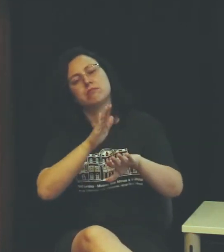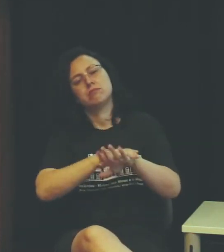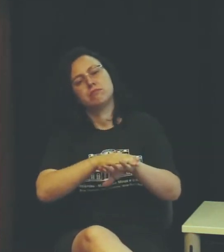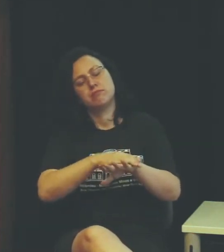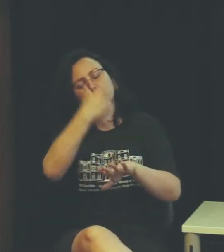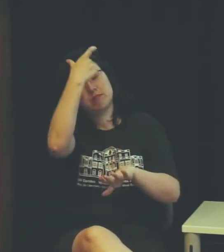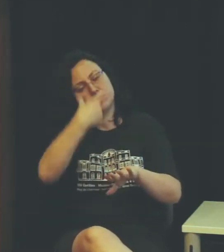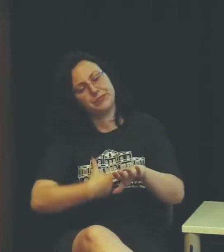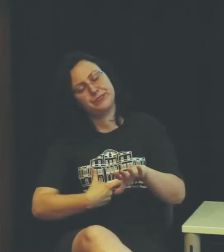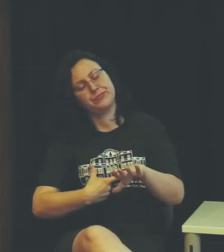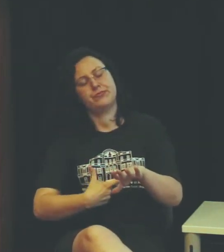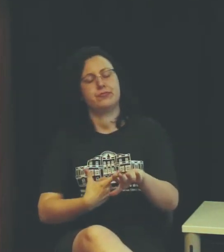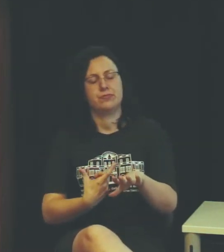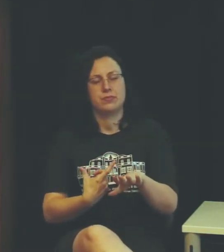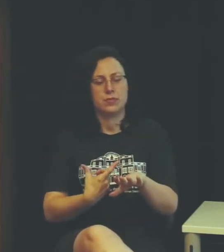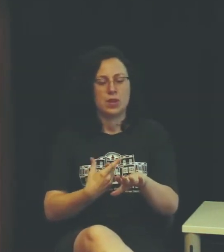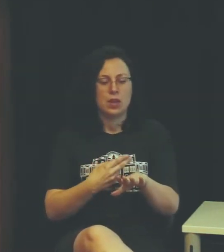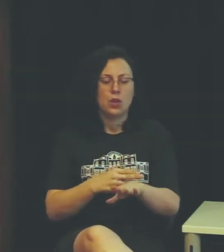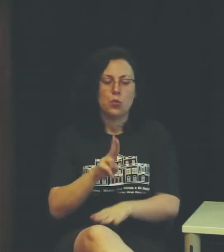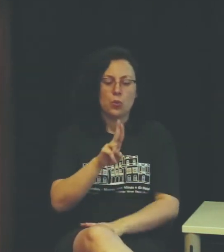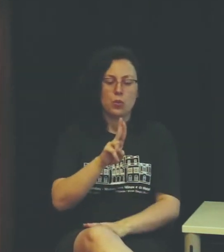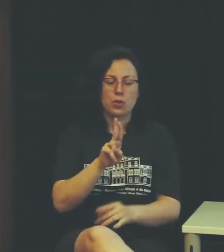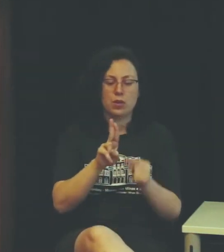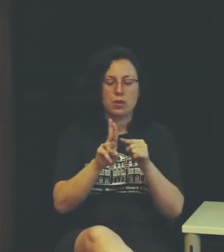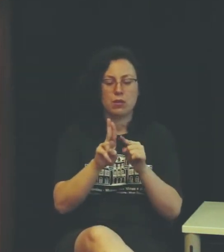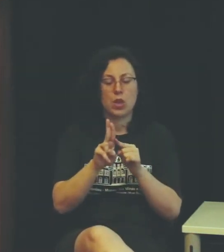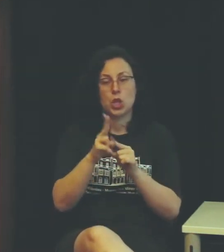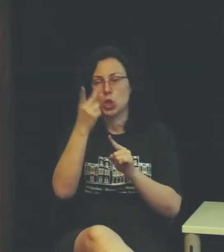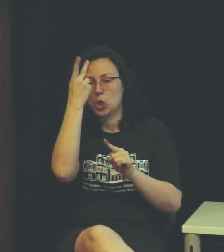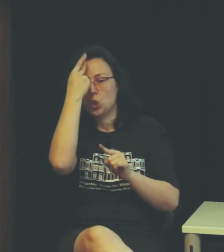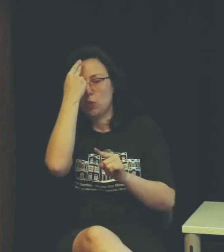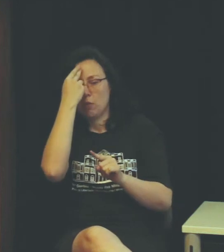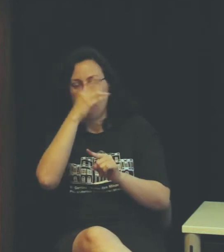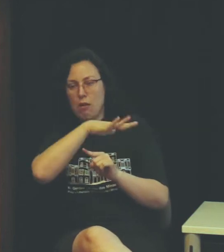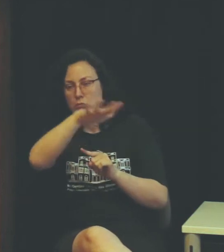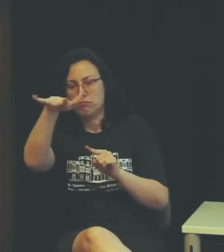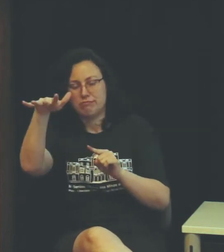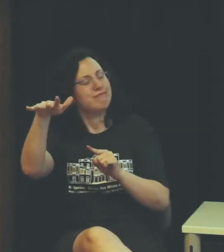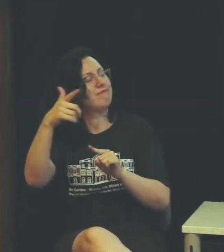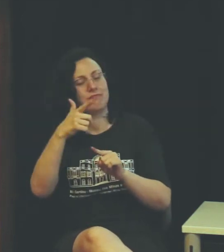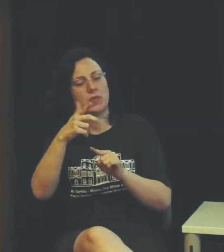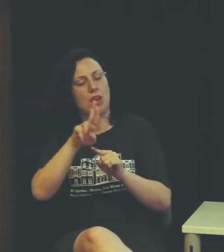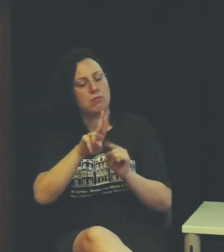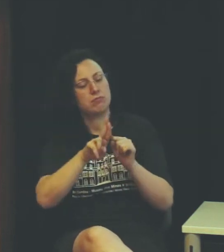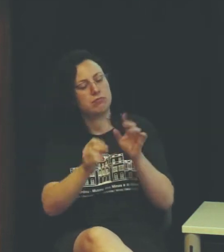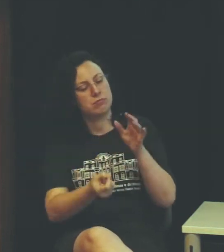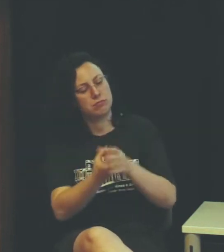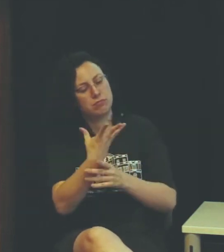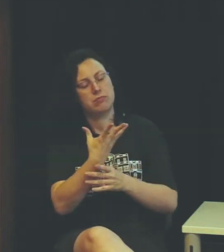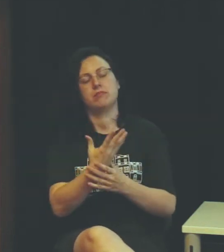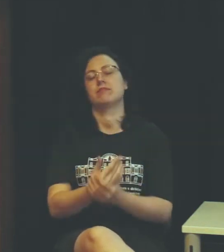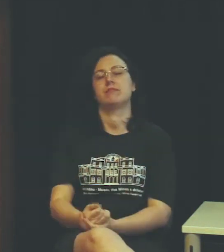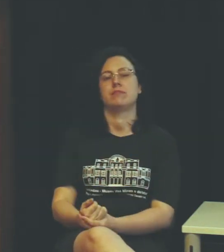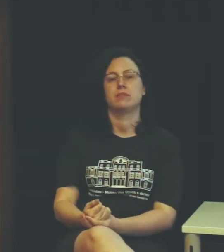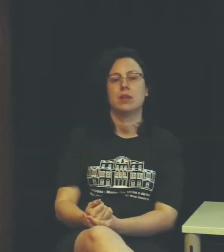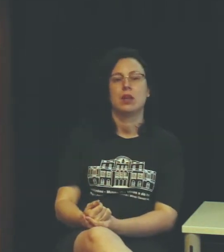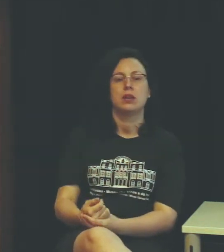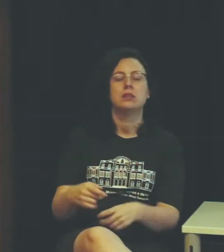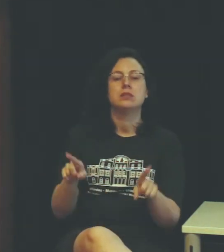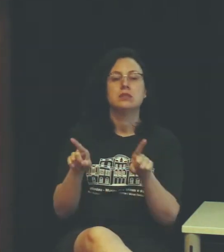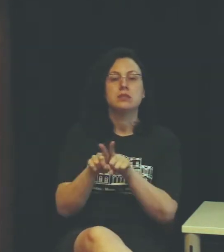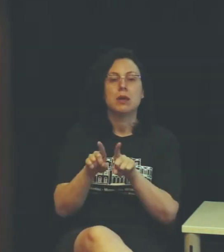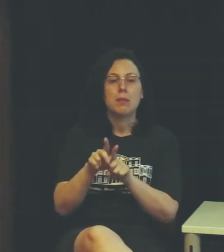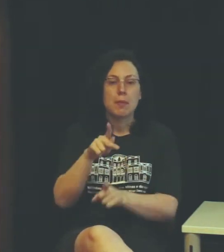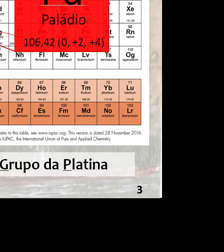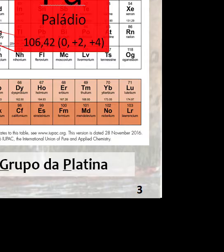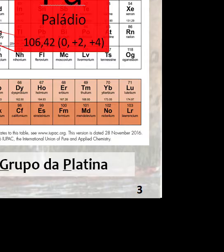na natureza, a partir do urânio, não existem. E o nosso amigo, o elemento químico paládio, né, como já está destacado, ele tem uma posição